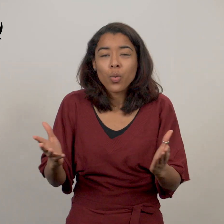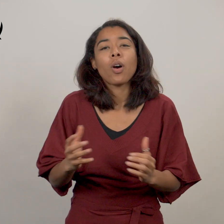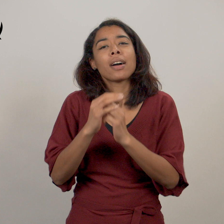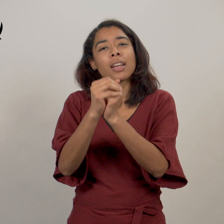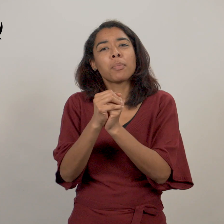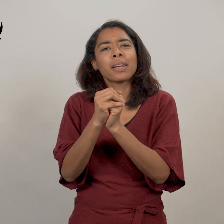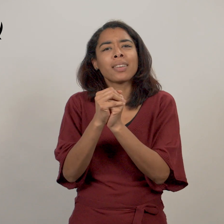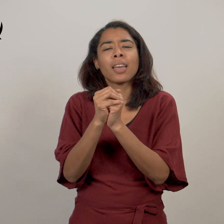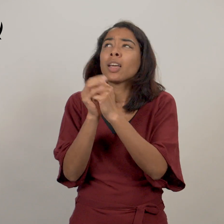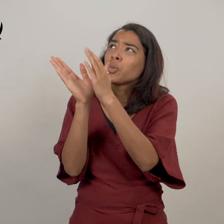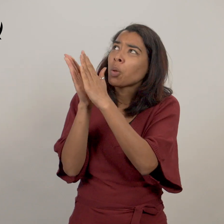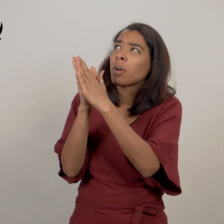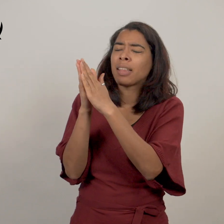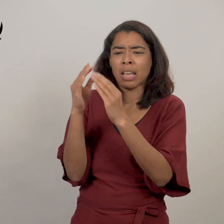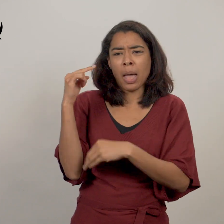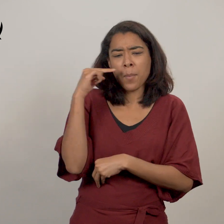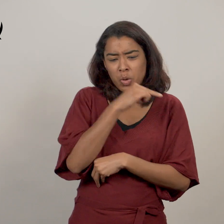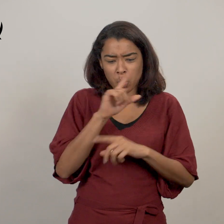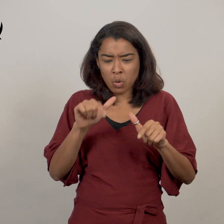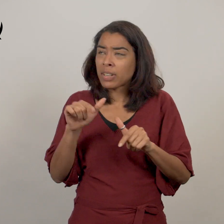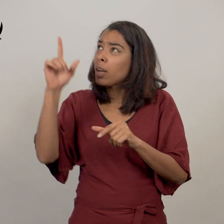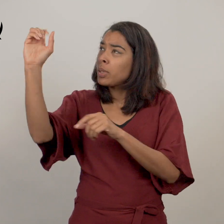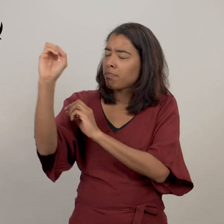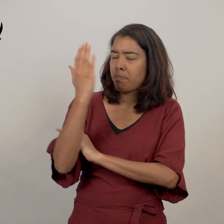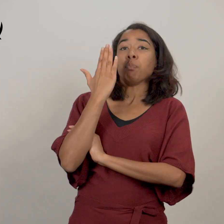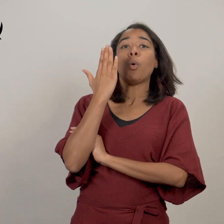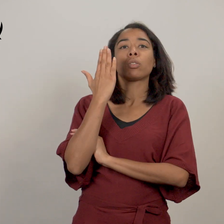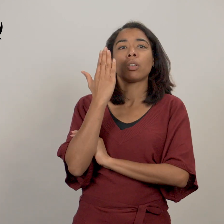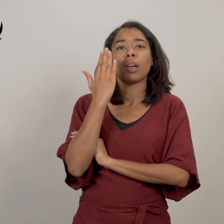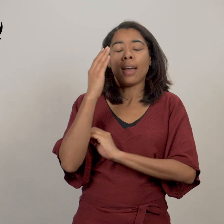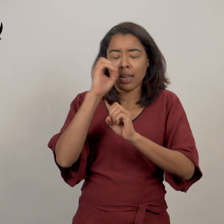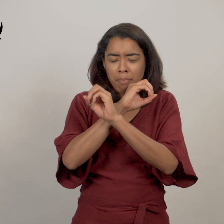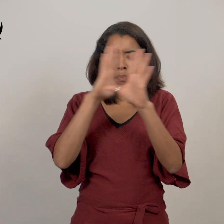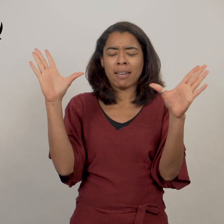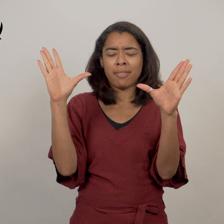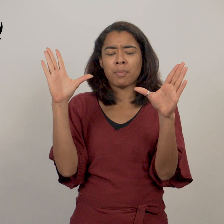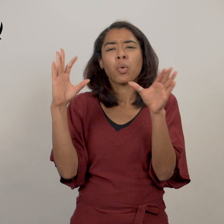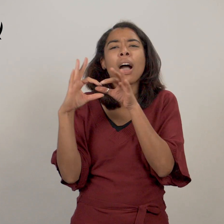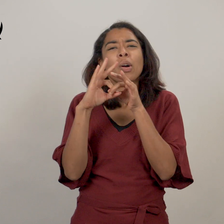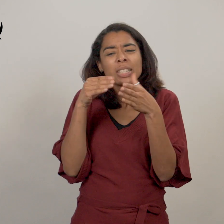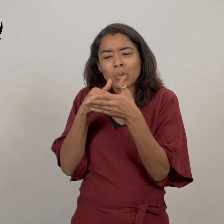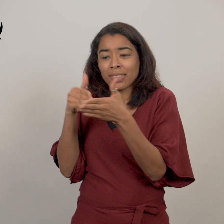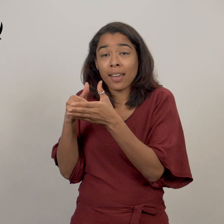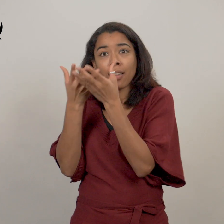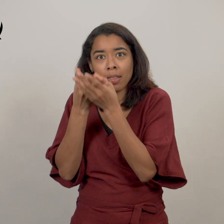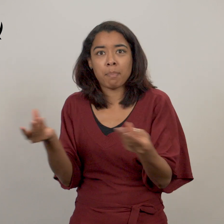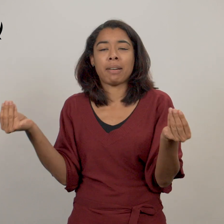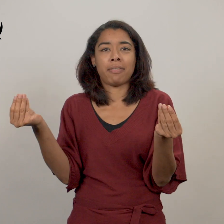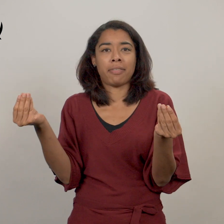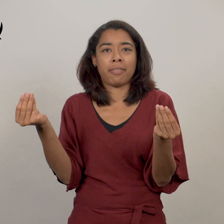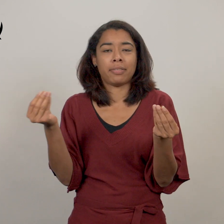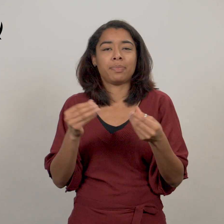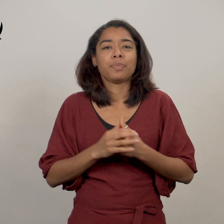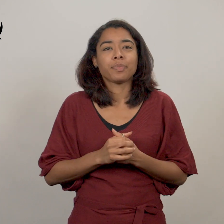Dieu de mettre la lumière sur les mensonges qui ont été mis dans vos pensées et qui vous empêchent d'avoir cette vraie relation simple et paisible avec votre